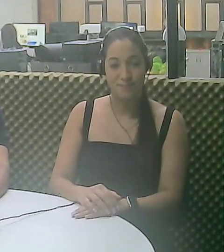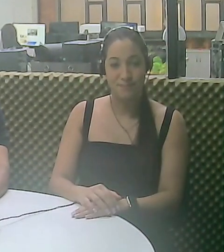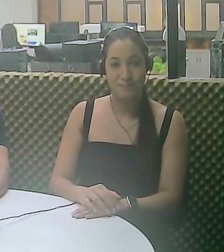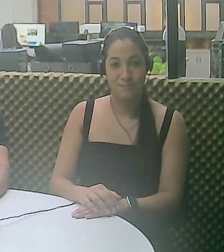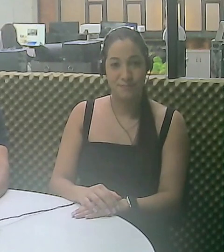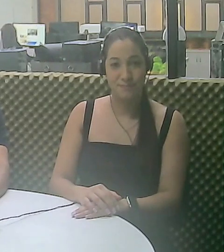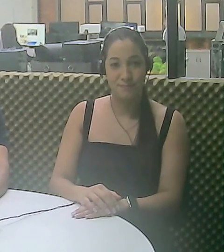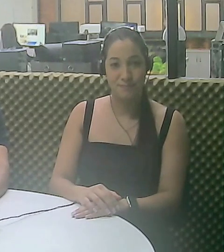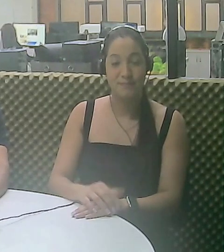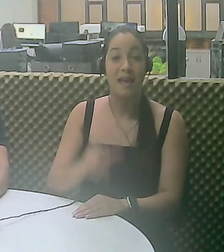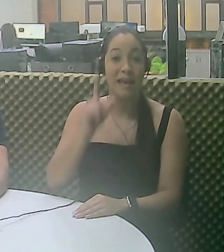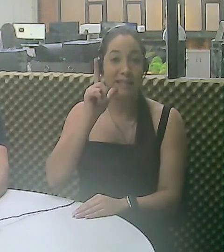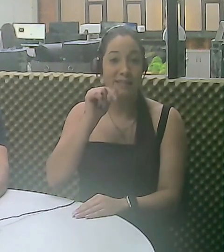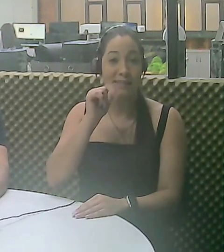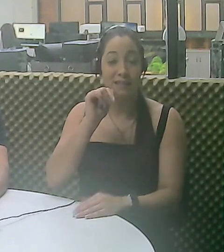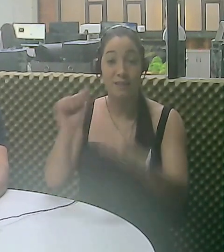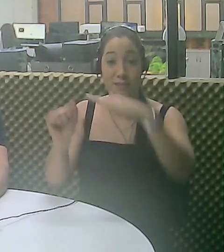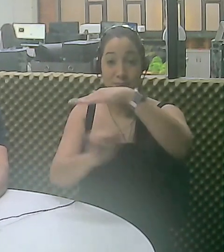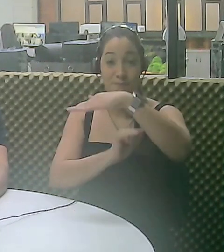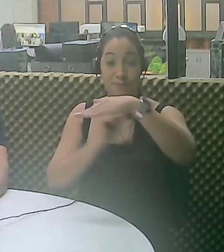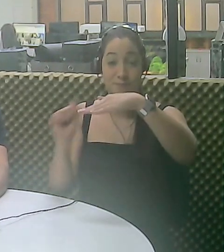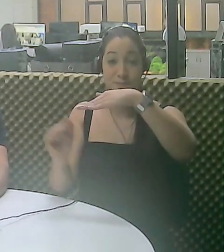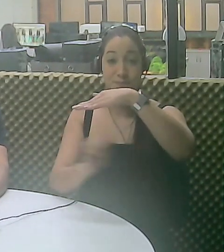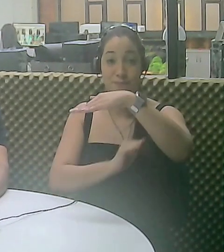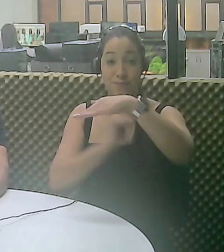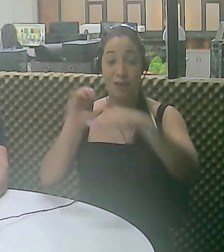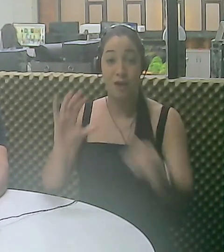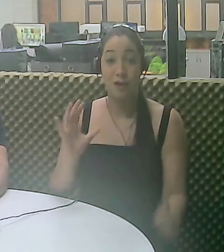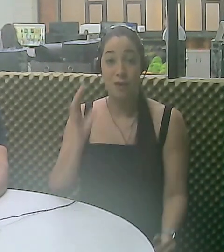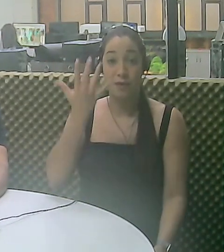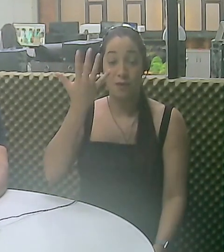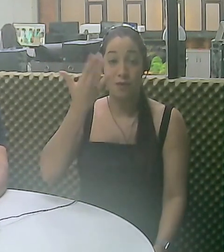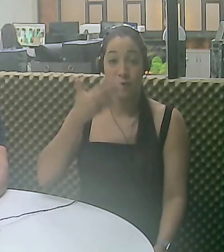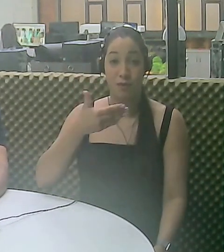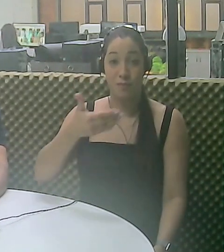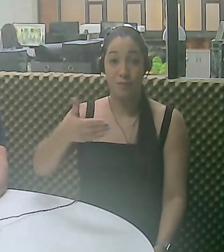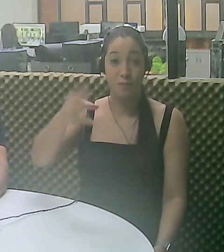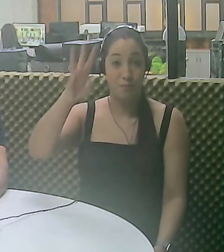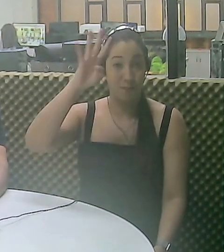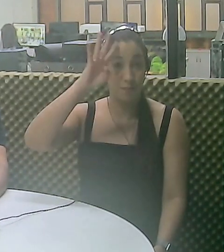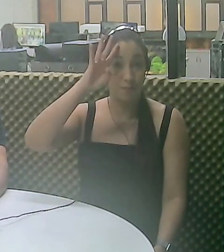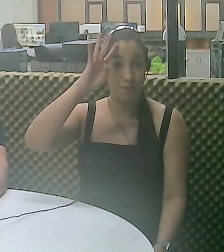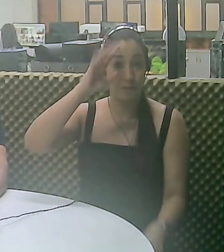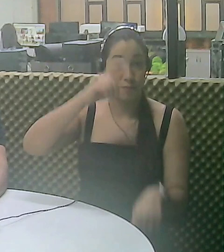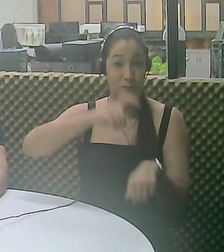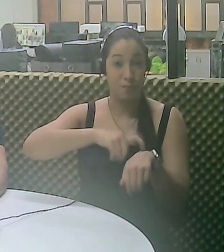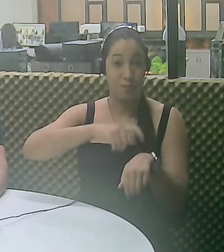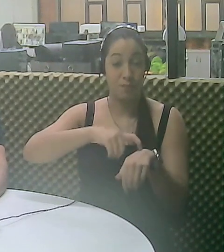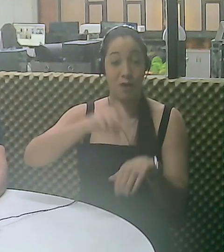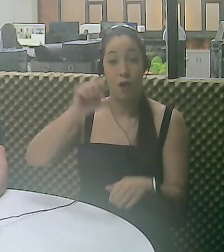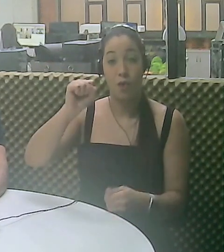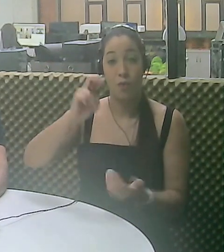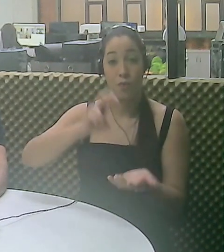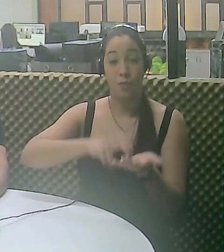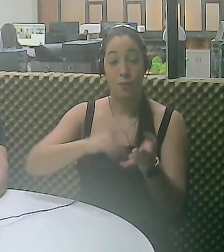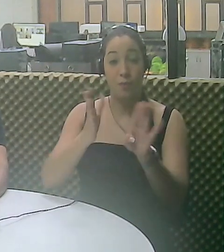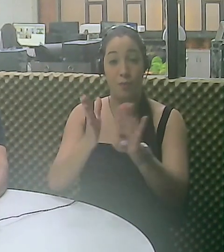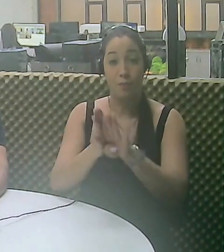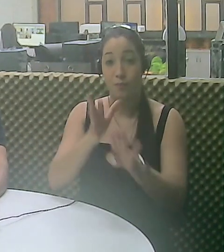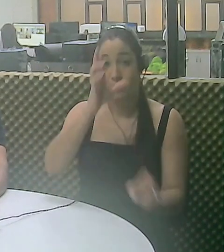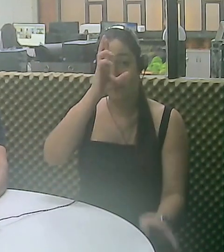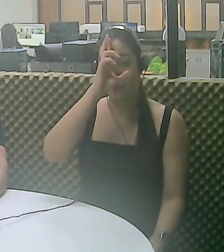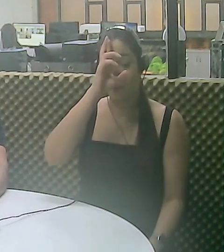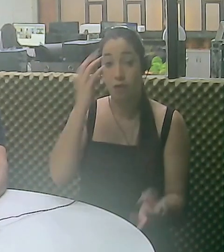O Departamento Municipal de Água e Esgoto, DEMAE, realiza nesta próxima quarta, das 8 da manhã ao meio-dia,